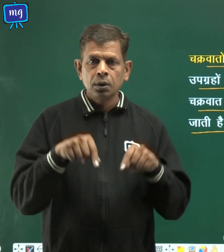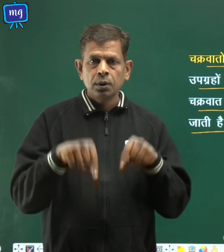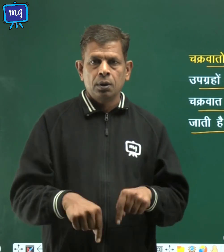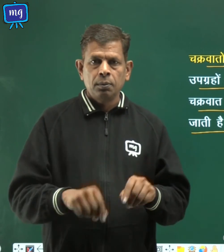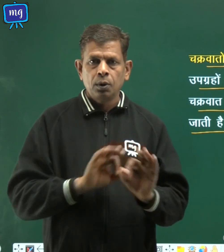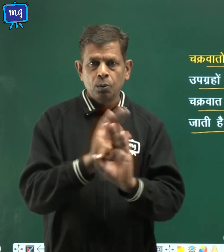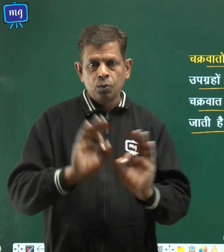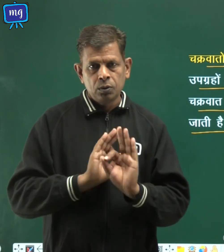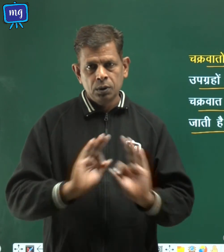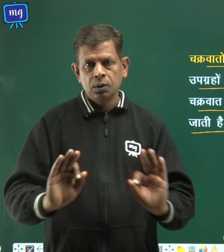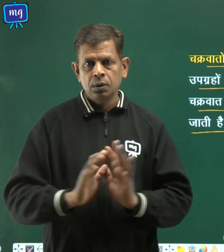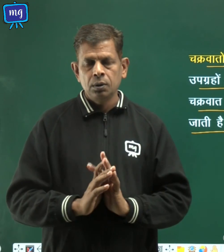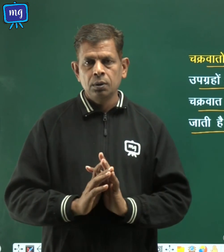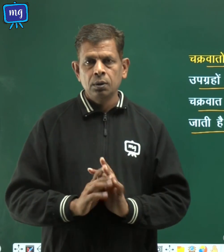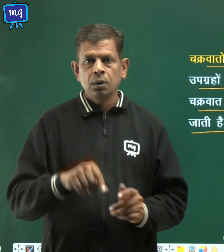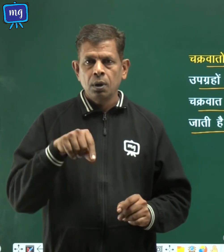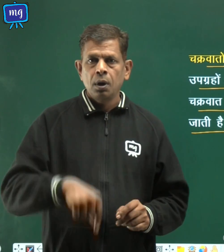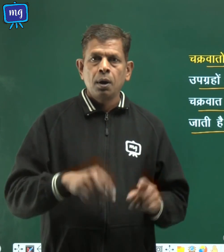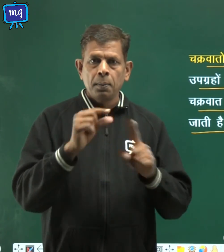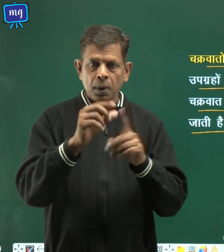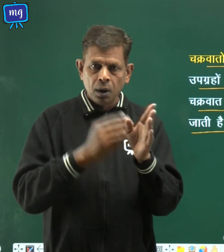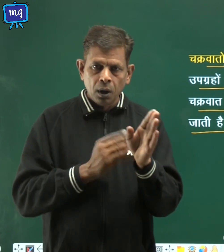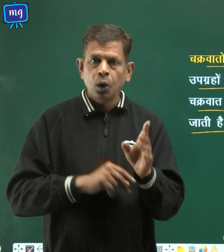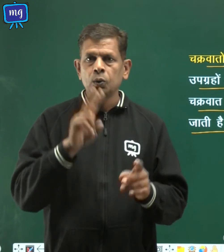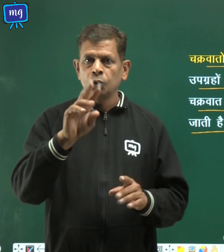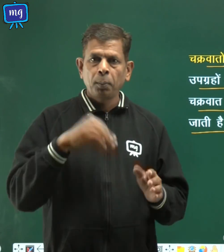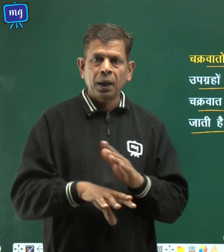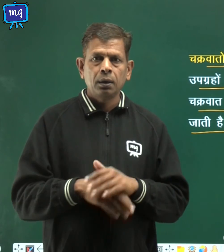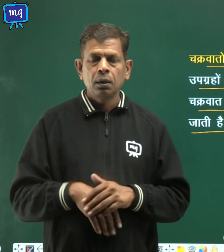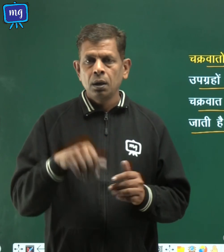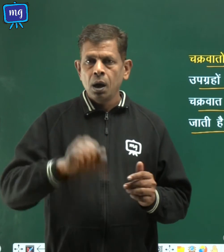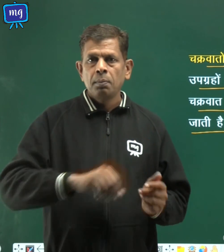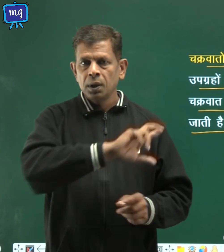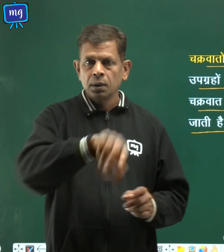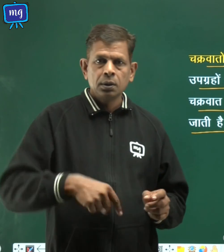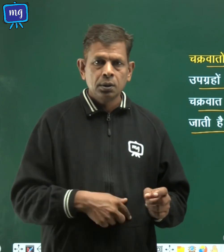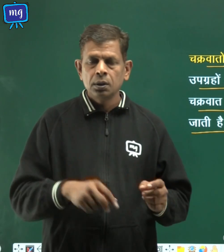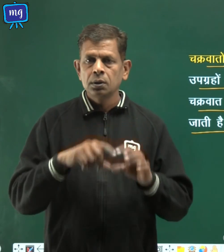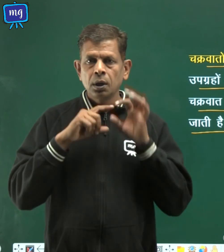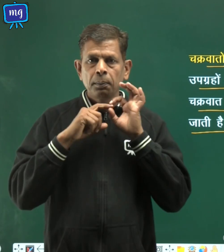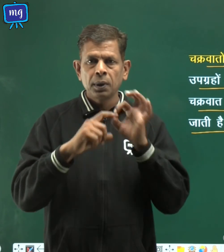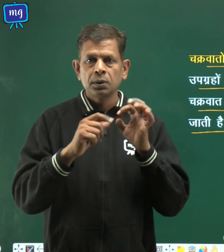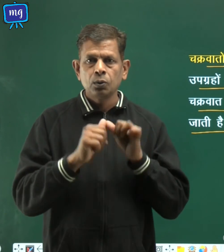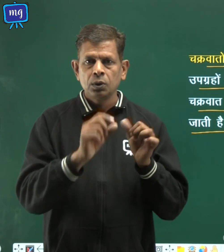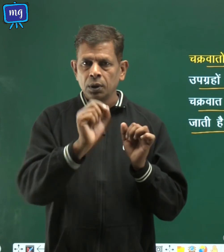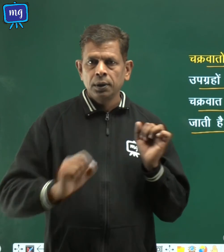पूरा होता है। भाग दो में हम इसके प्रश्न उत्तर करेंगे।